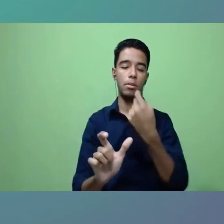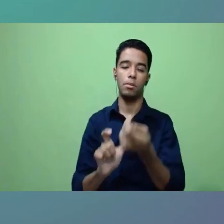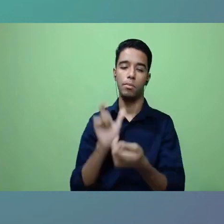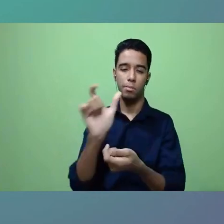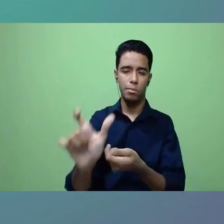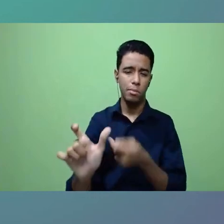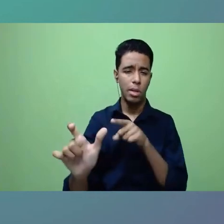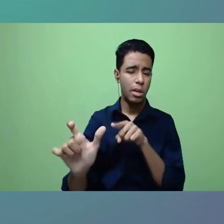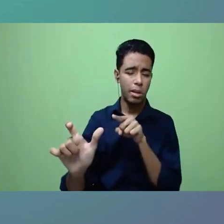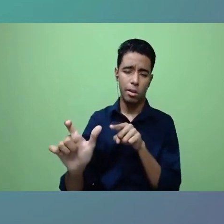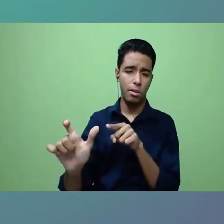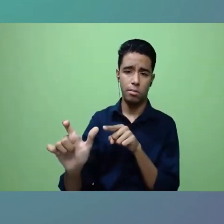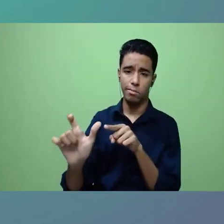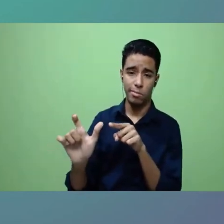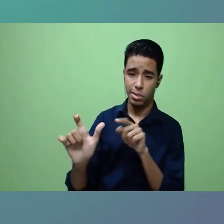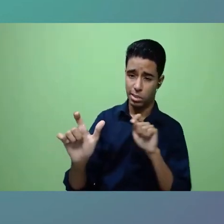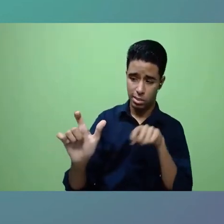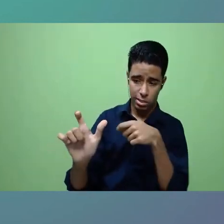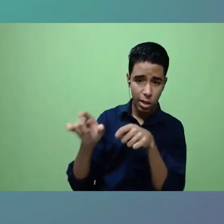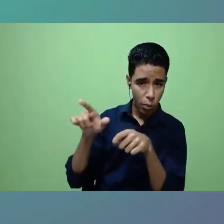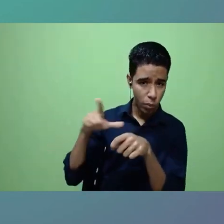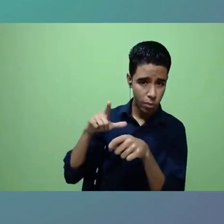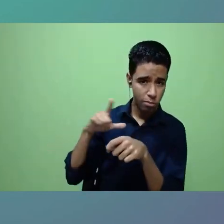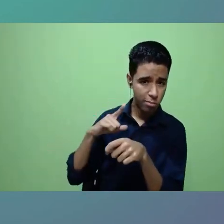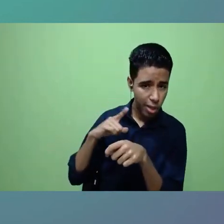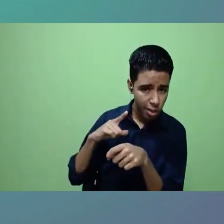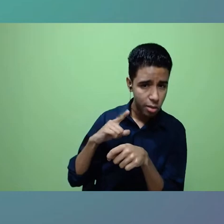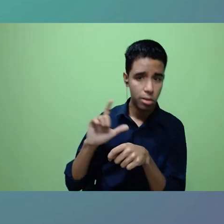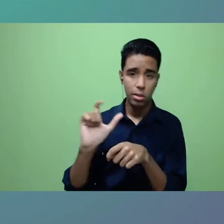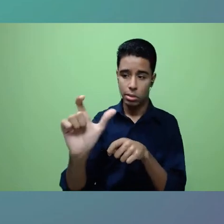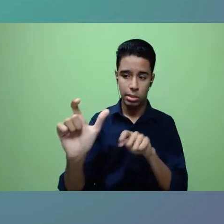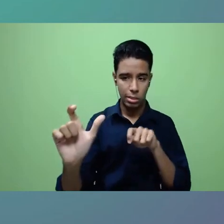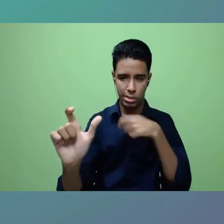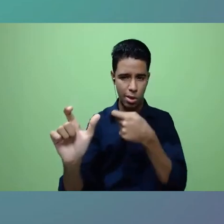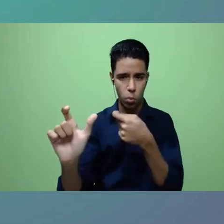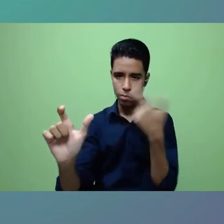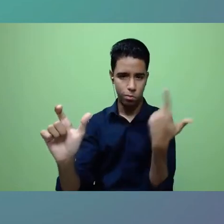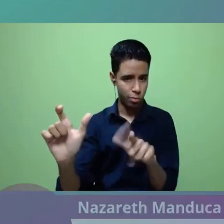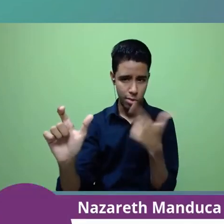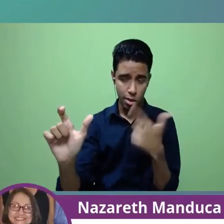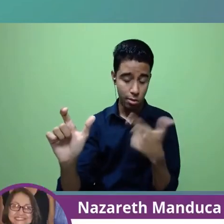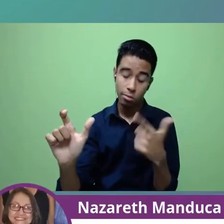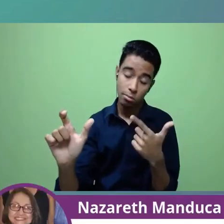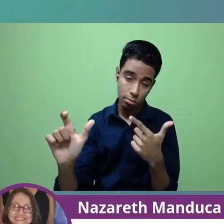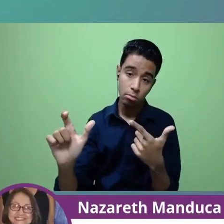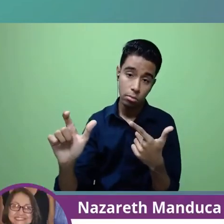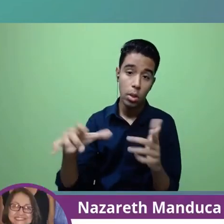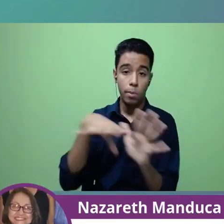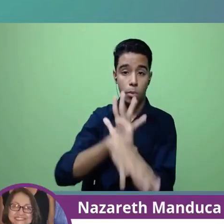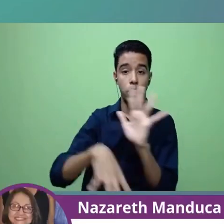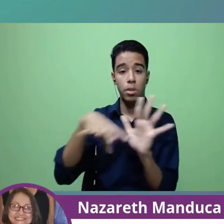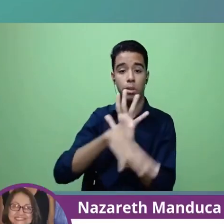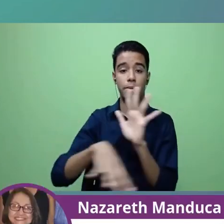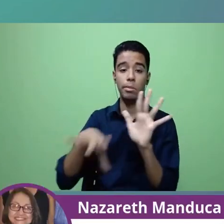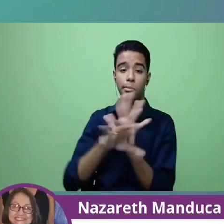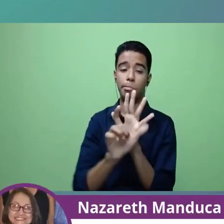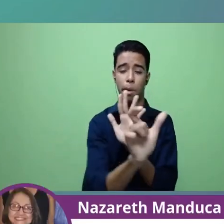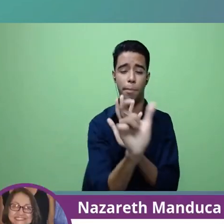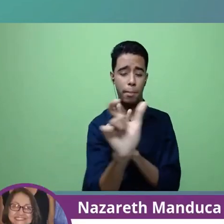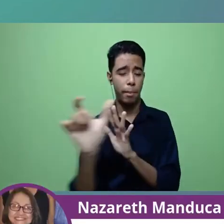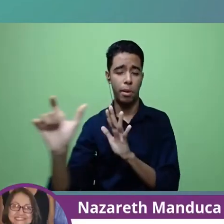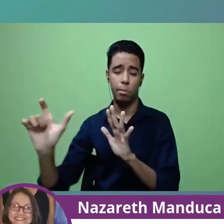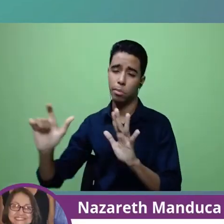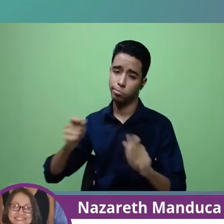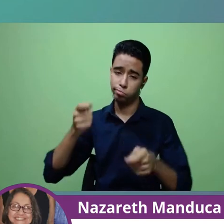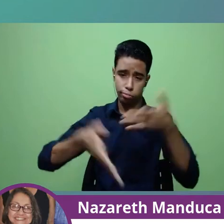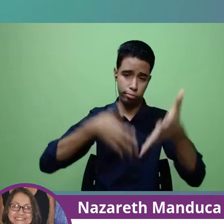tem. Quando eu estou no português sinalizado, eu preciso fazer todas as palavras. A Nazarete ainda pergunta,